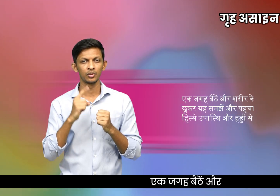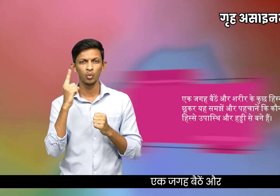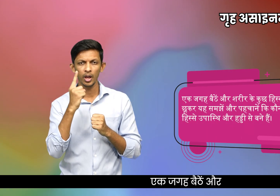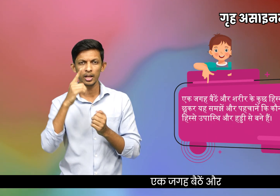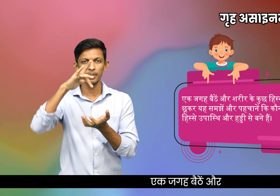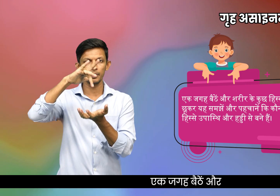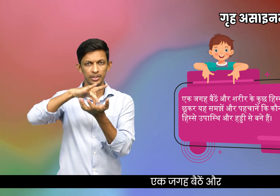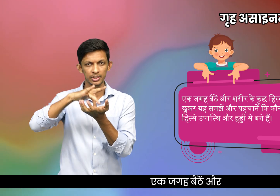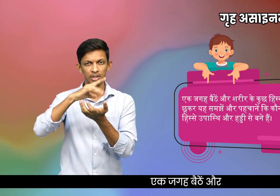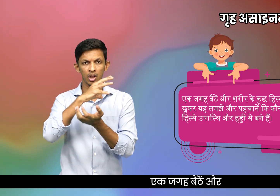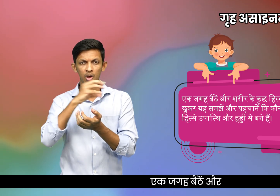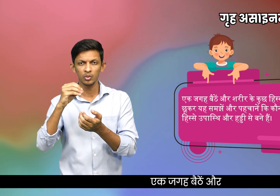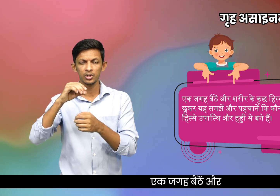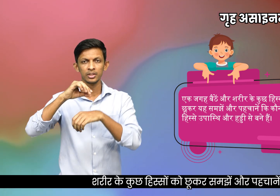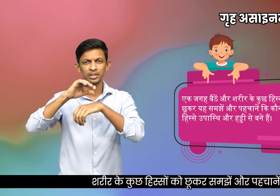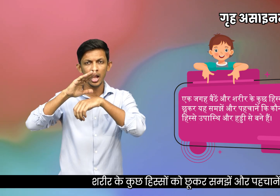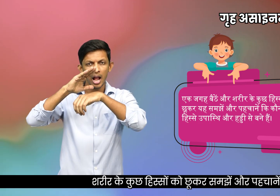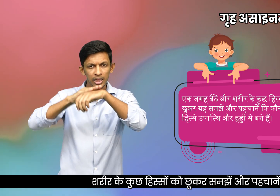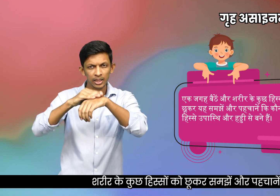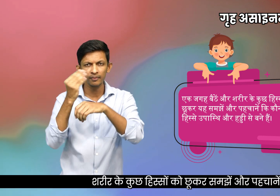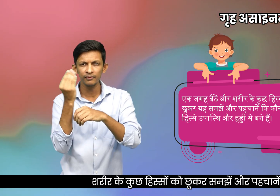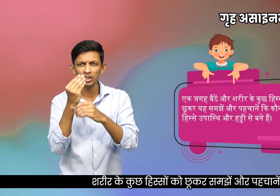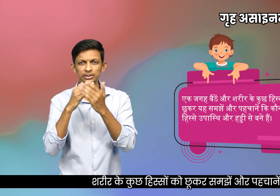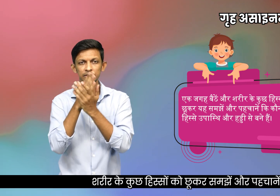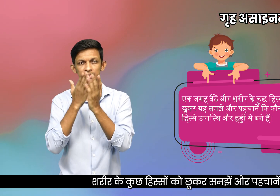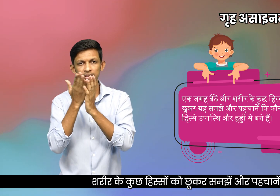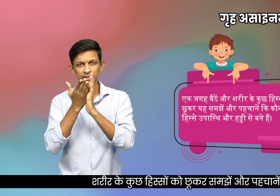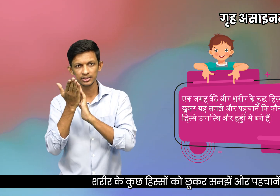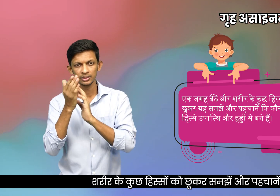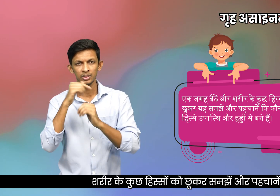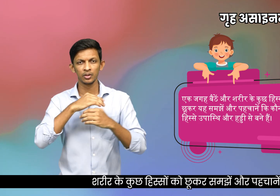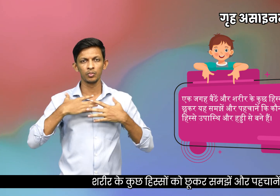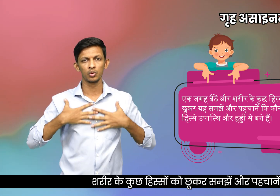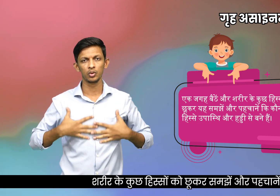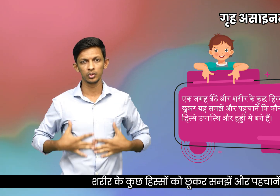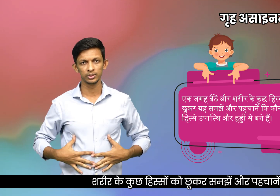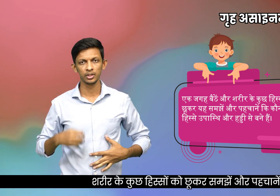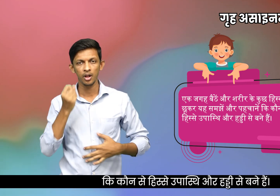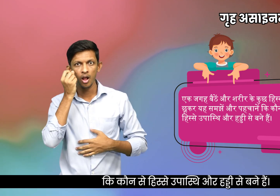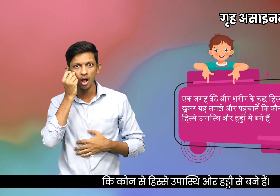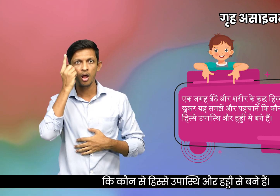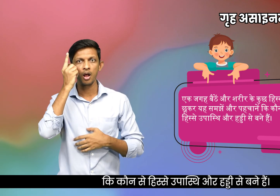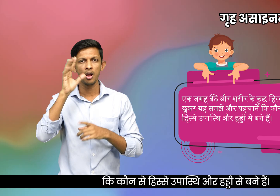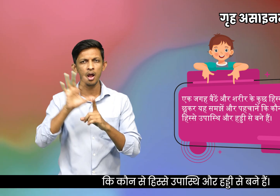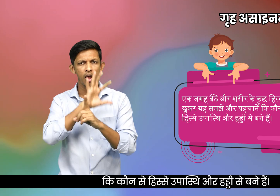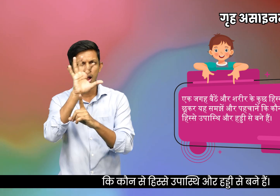एक जगह बैठे और शरीर के कुछ हिस्सों को छूकर समझें और पहचानें